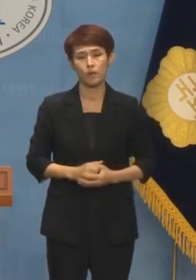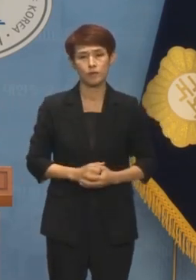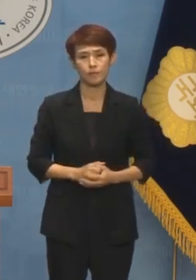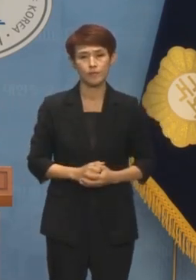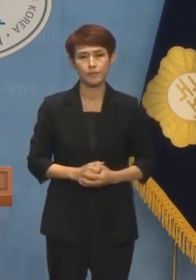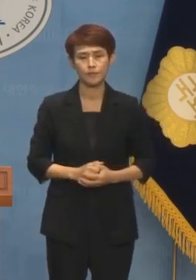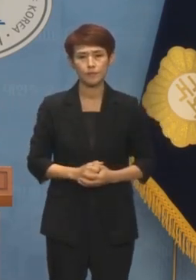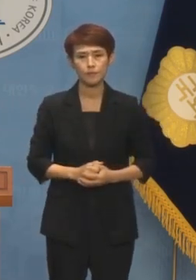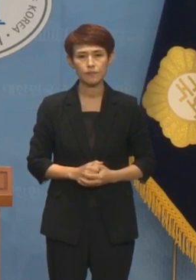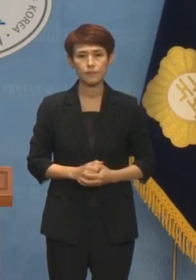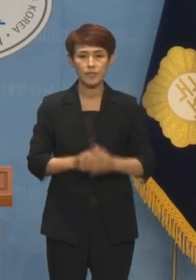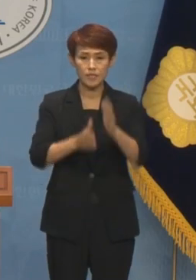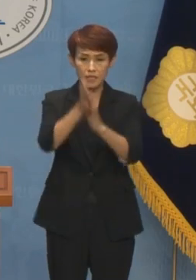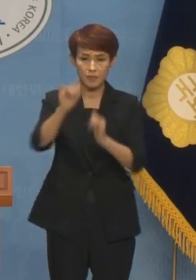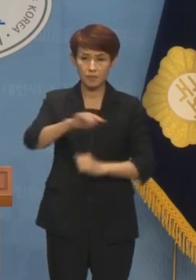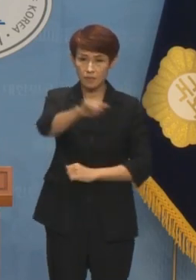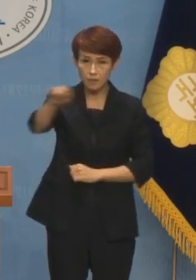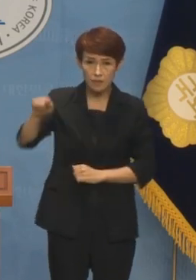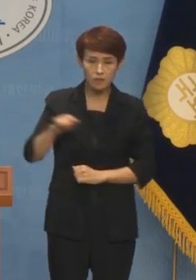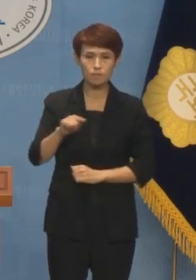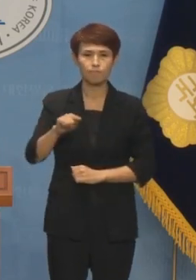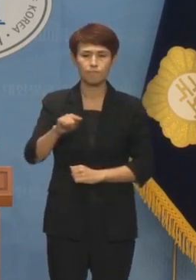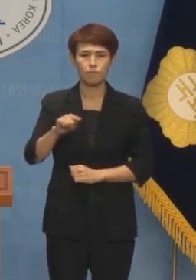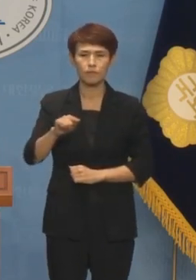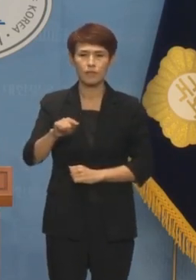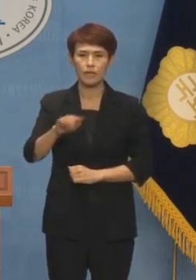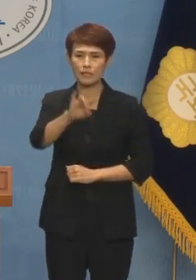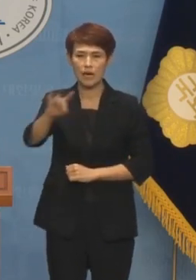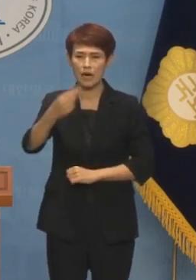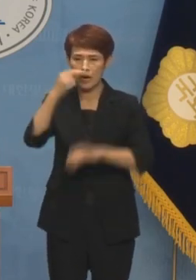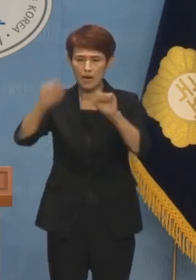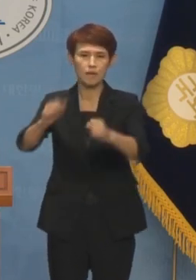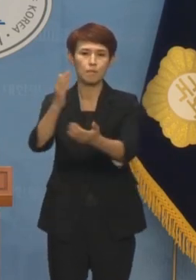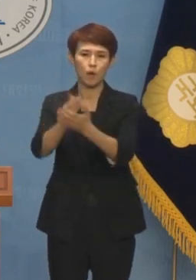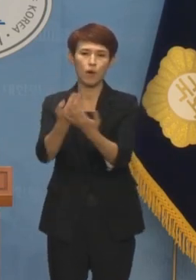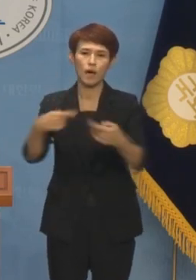많았습니다. 시민들은 각자 도생이 아닌